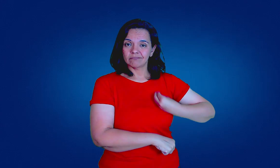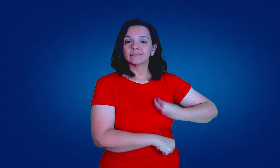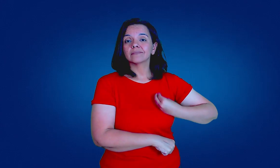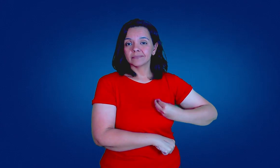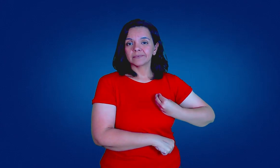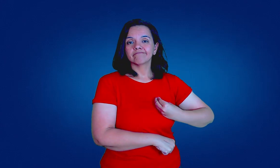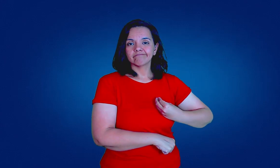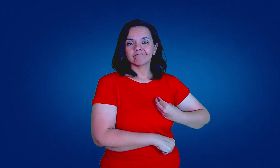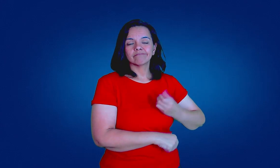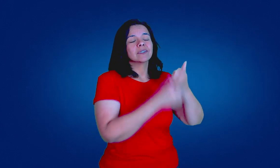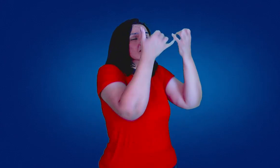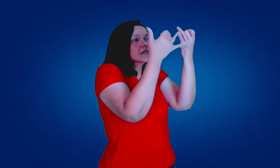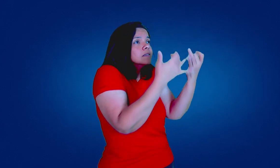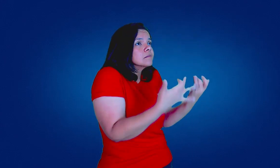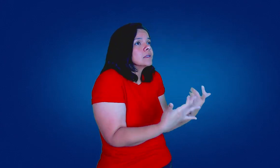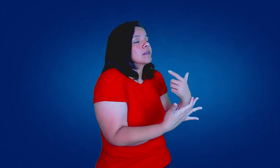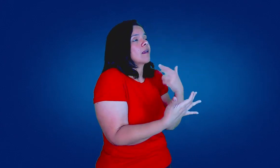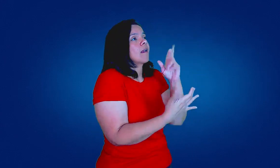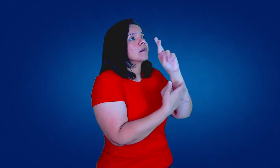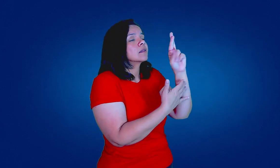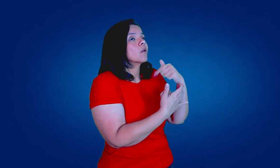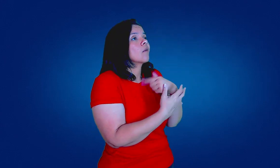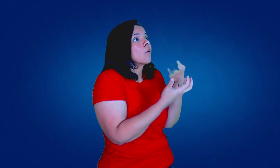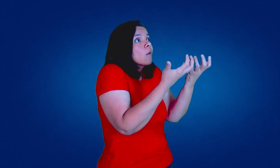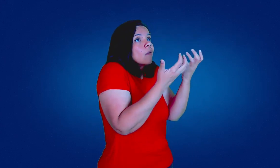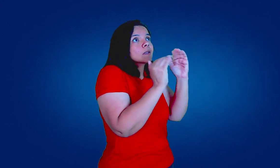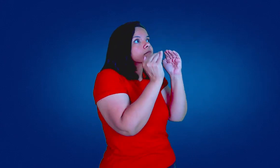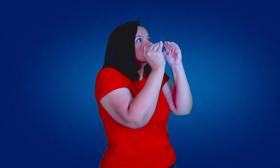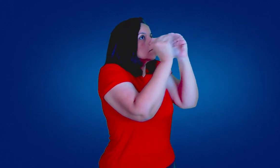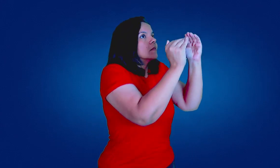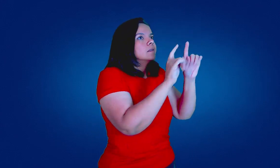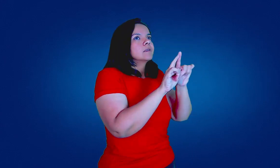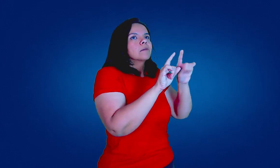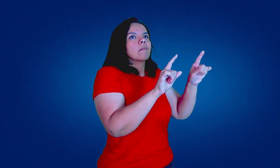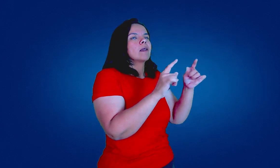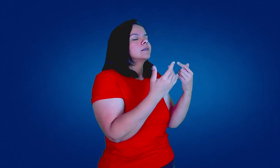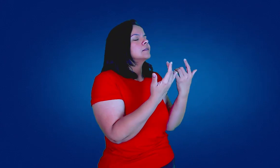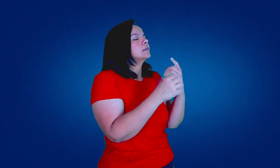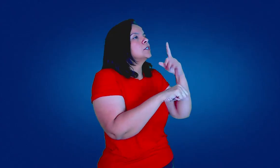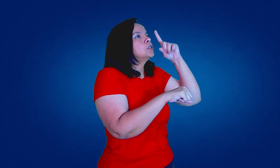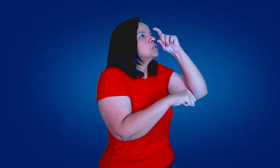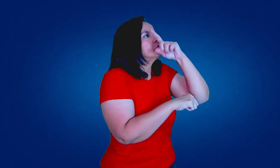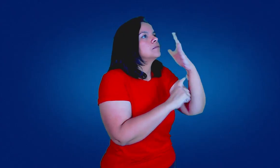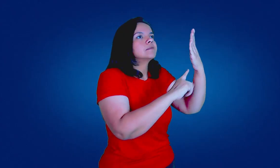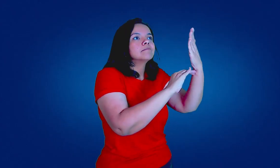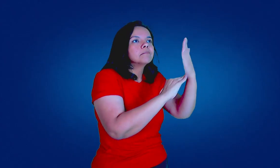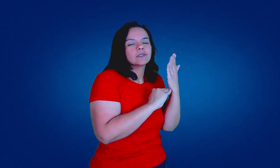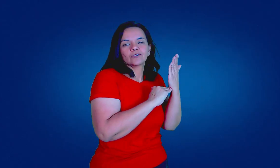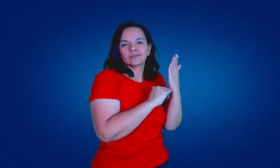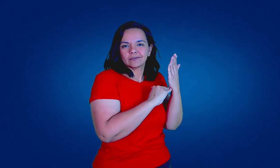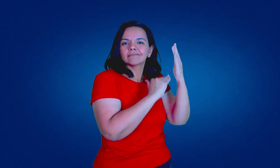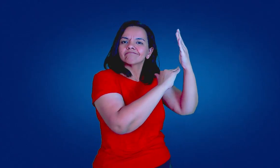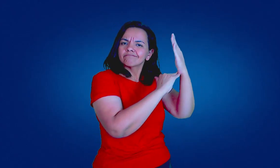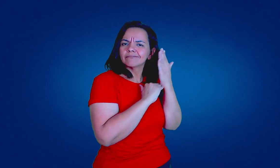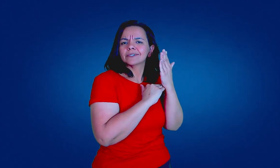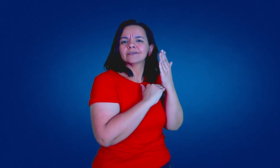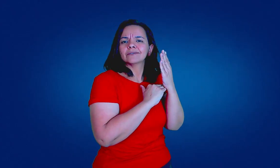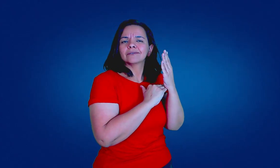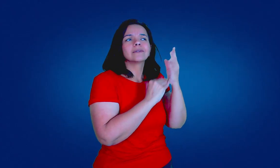gente possa entender com clareza o que está acontecendo na nossa vida. Dizer ao Senhor, sim,